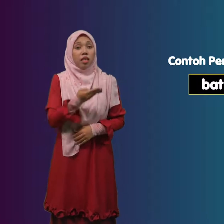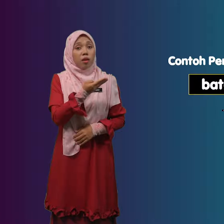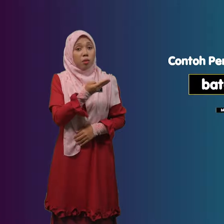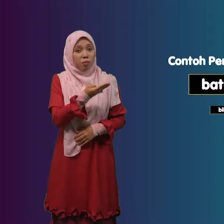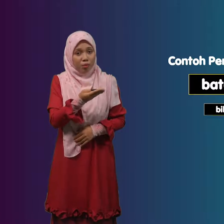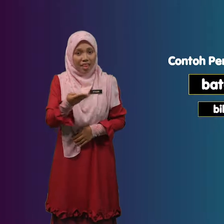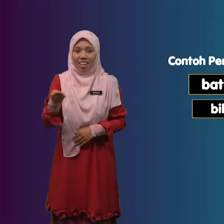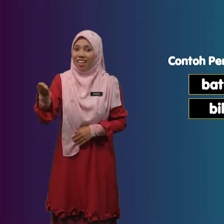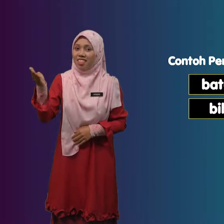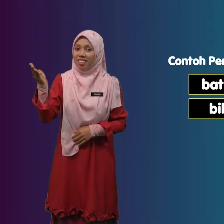Bilah